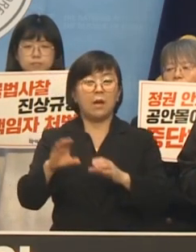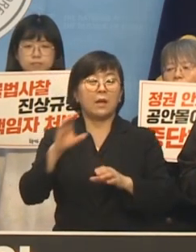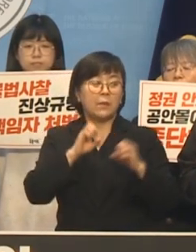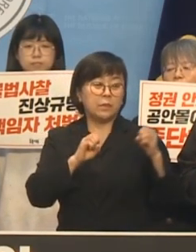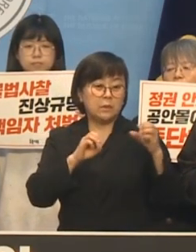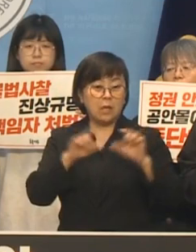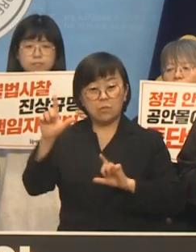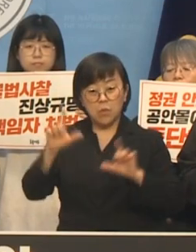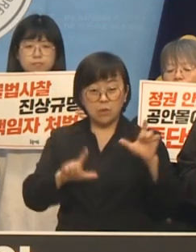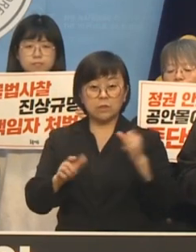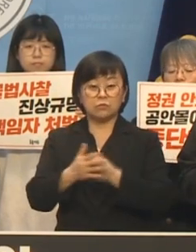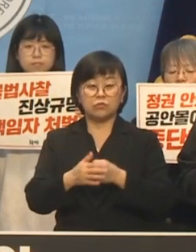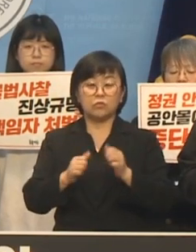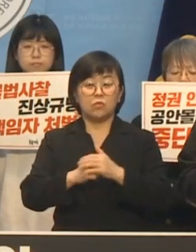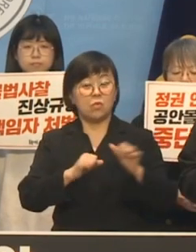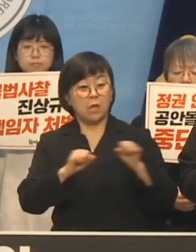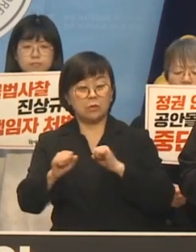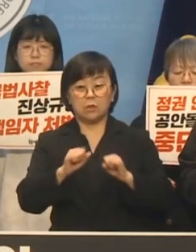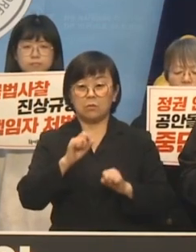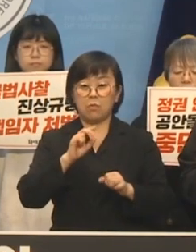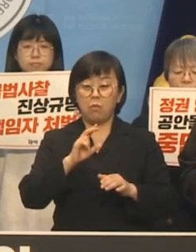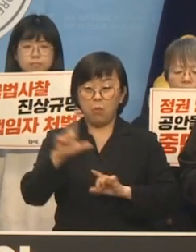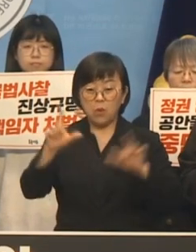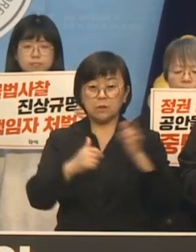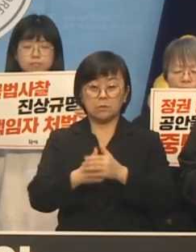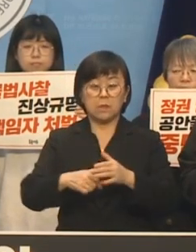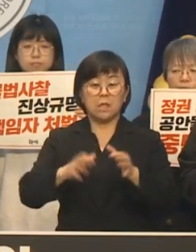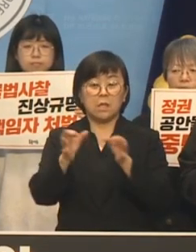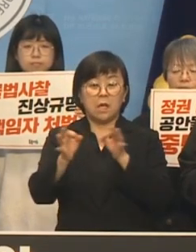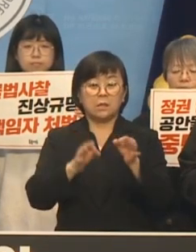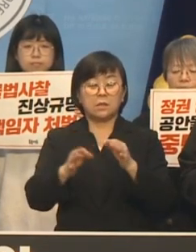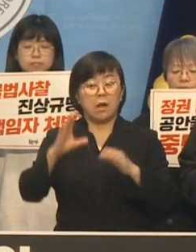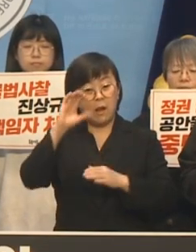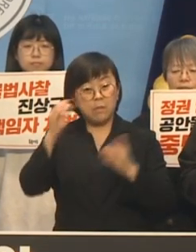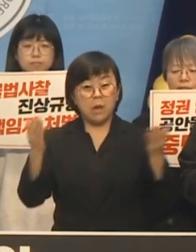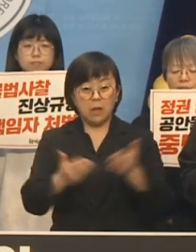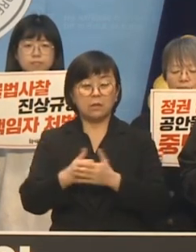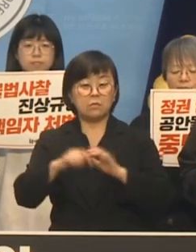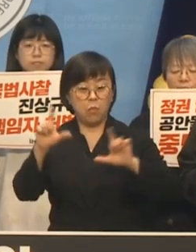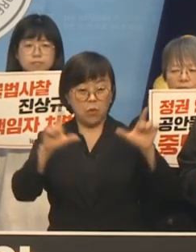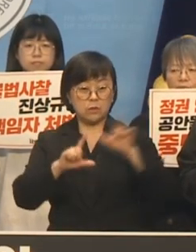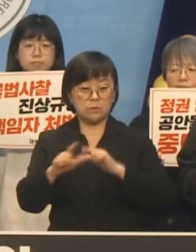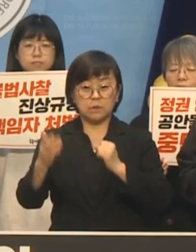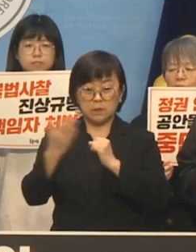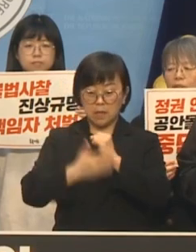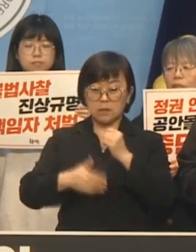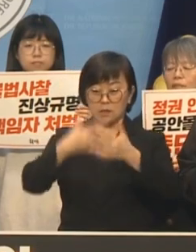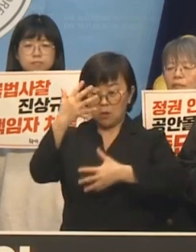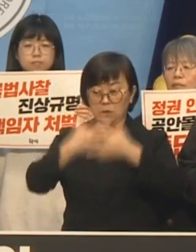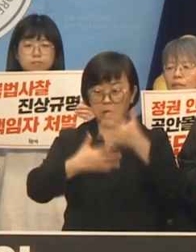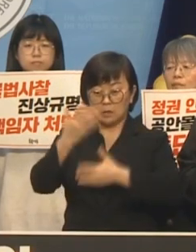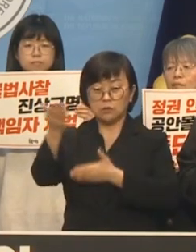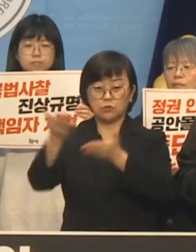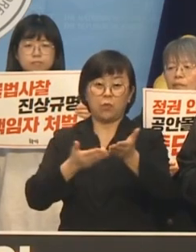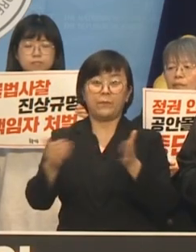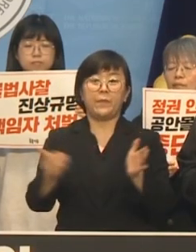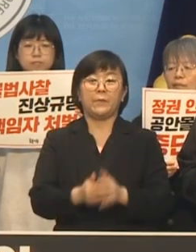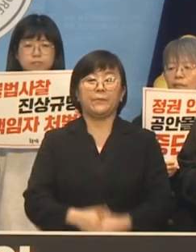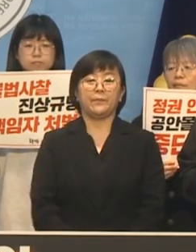나누는 모습, 운동하는 모습, 가게에서 아르바이트를 하는 모습 등을 찍은 사진과 영상을